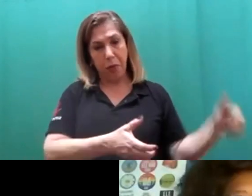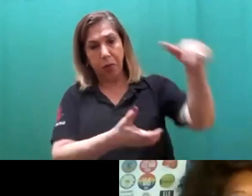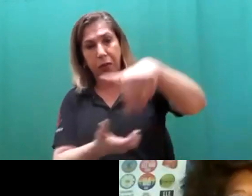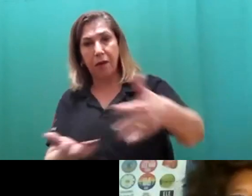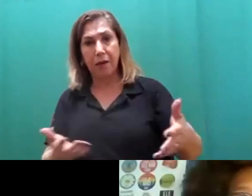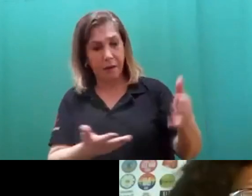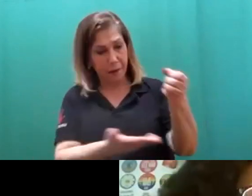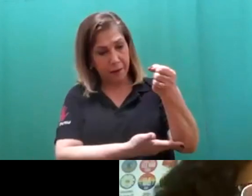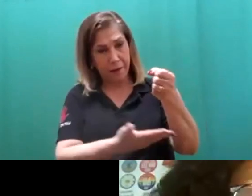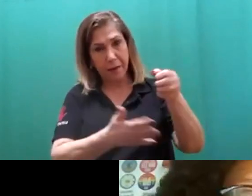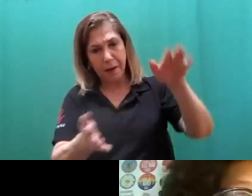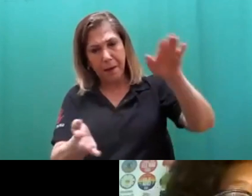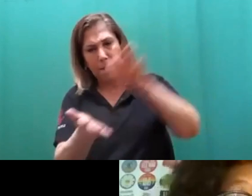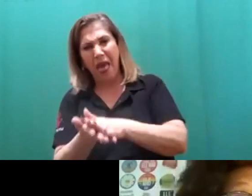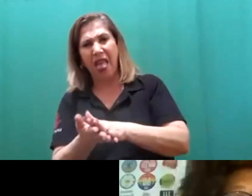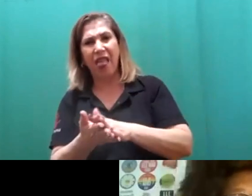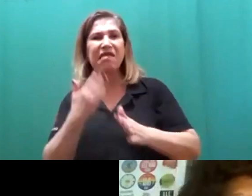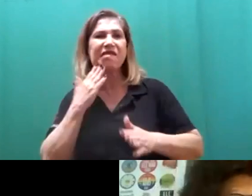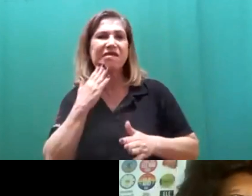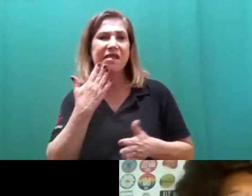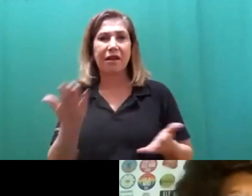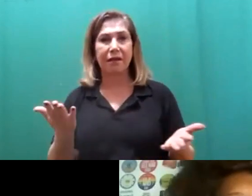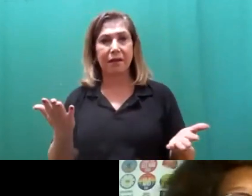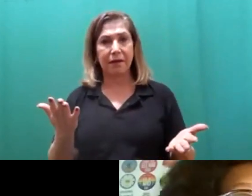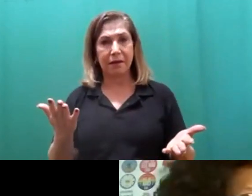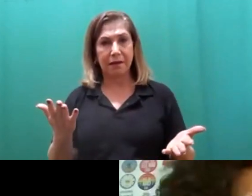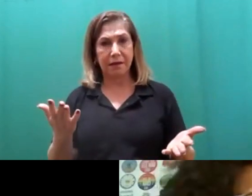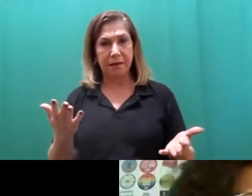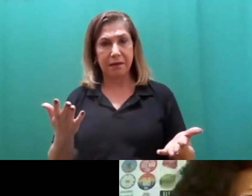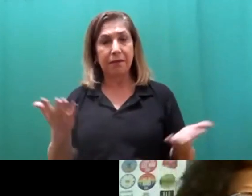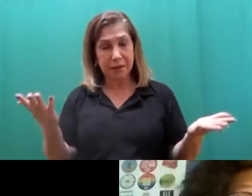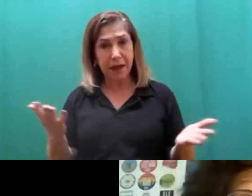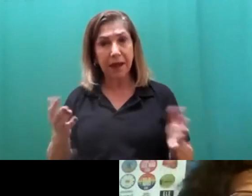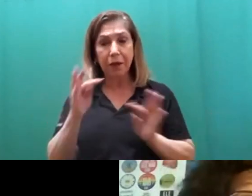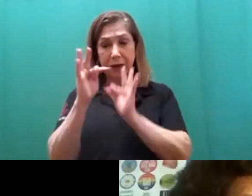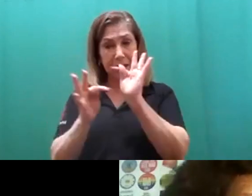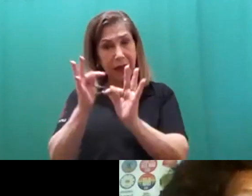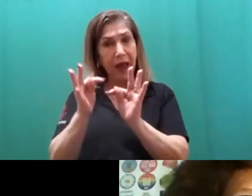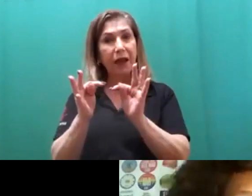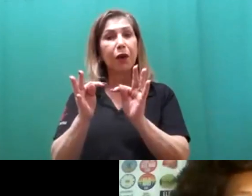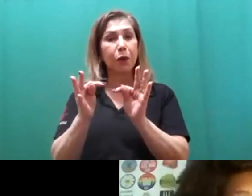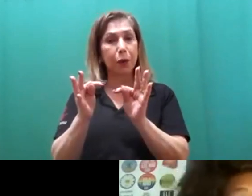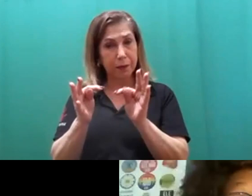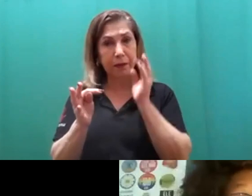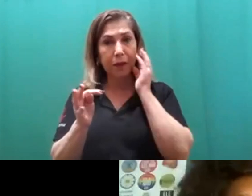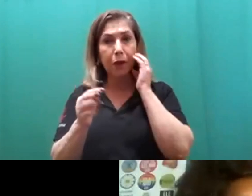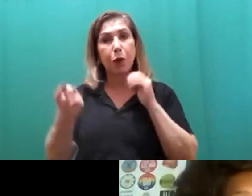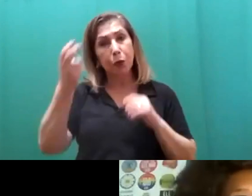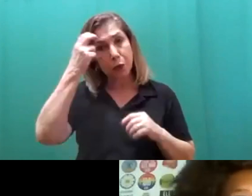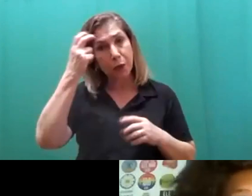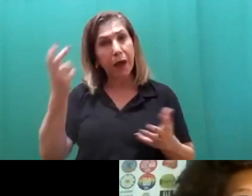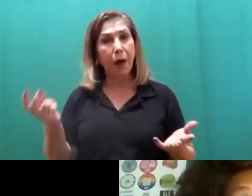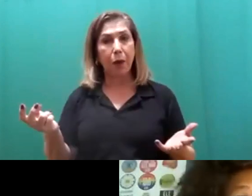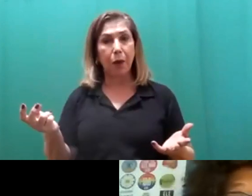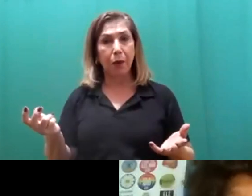o que está em cima amassa, e se amassa, a pessoa já não compra. Então, tem os processos técnicos, né? E também esse processo cultural amarrado, a gente